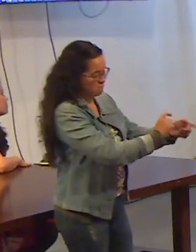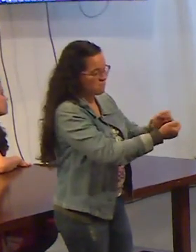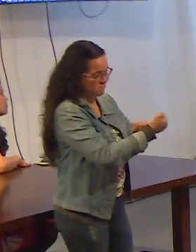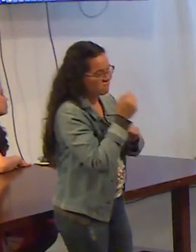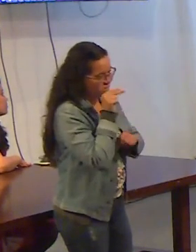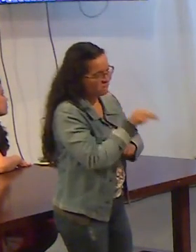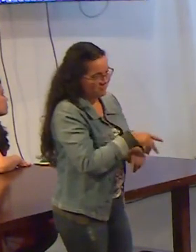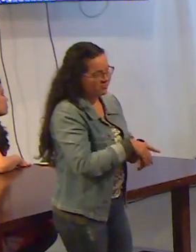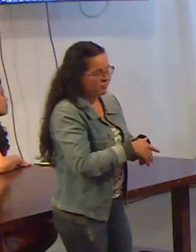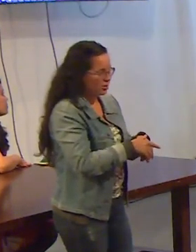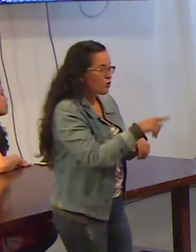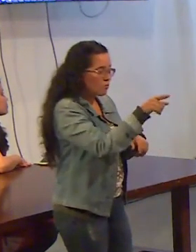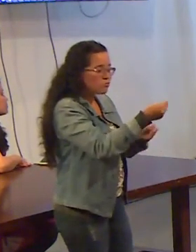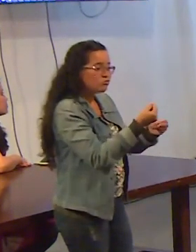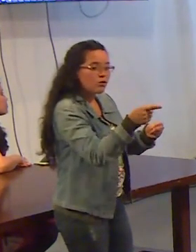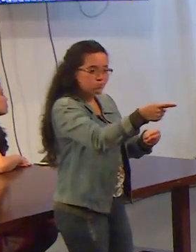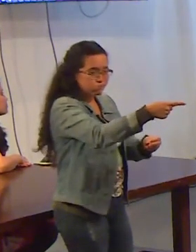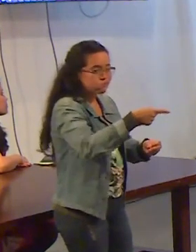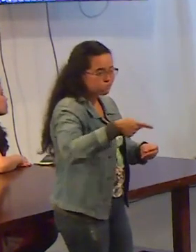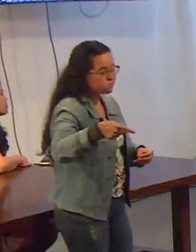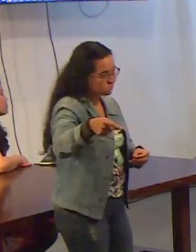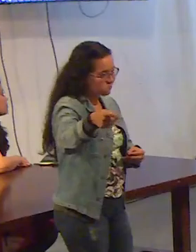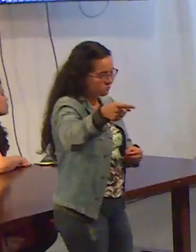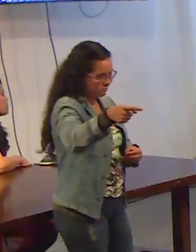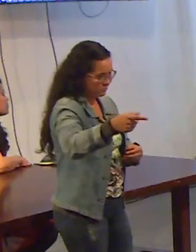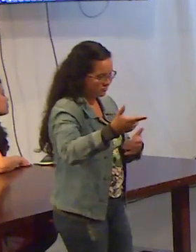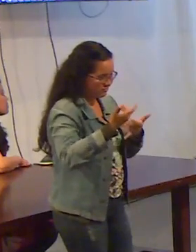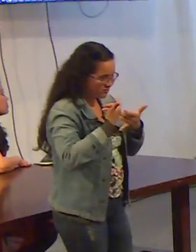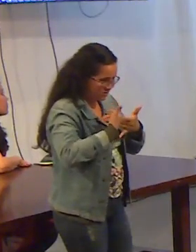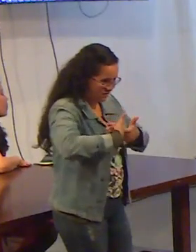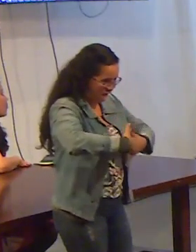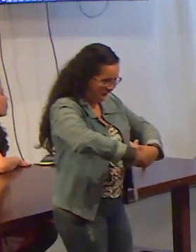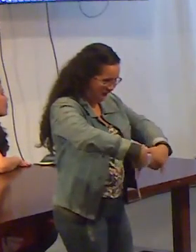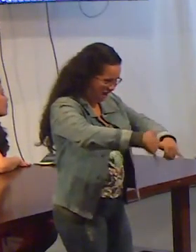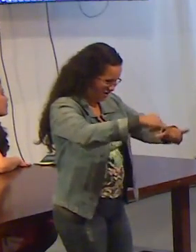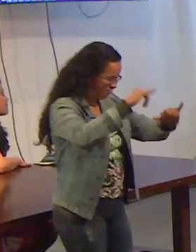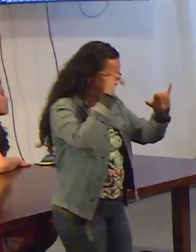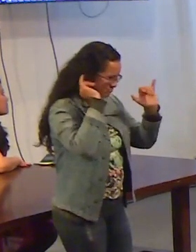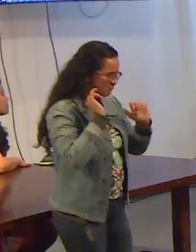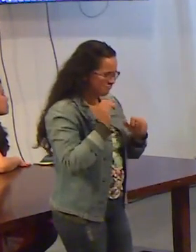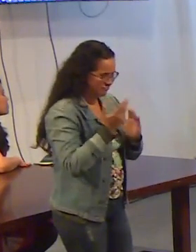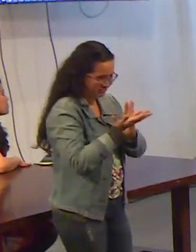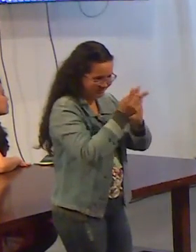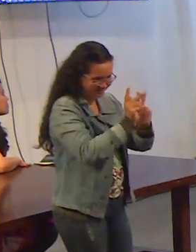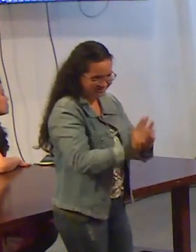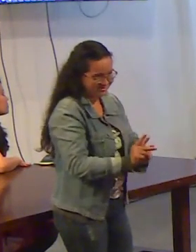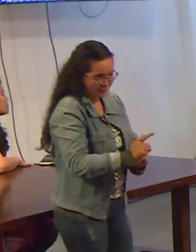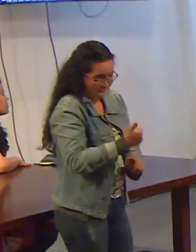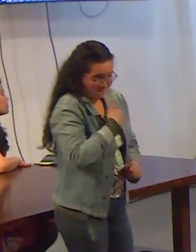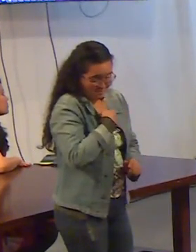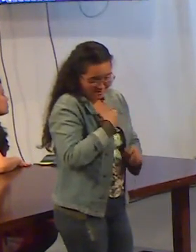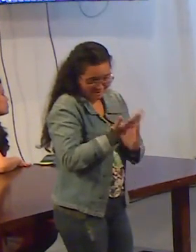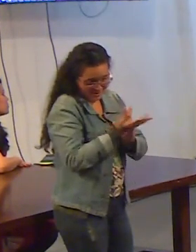Y en muchos de los que están acá que todavía son estudiantes míos,